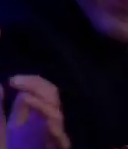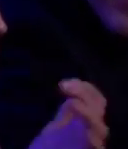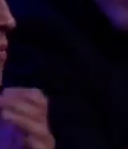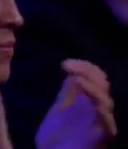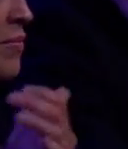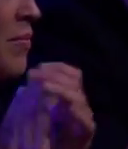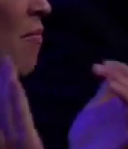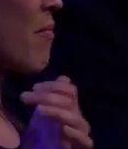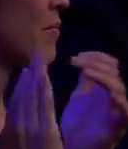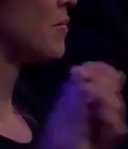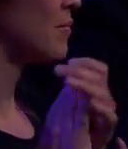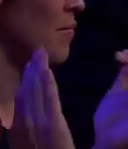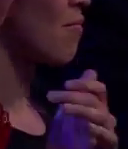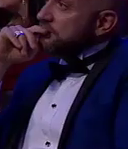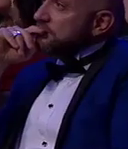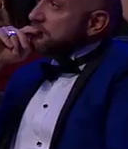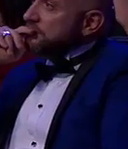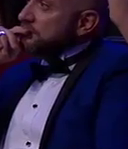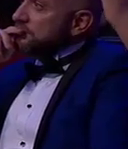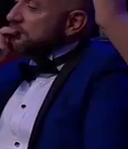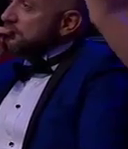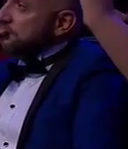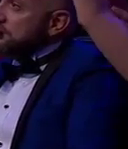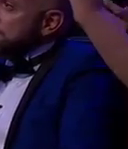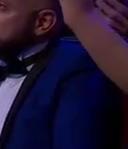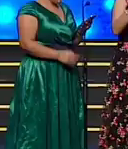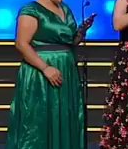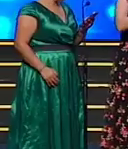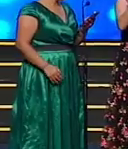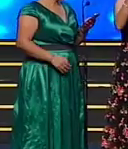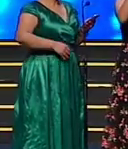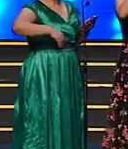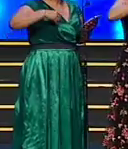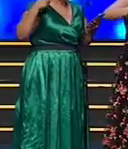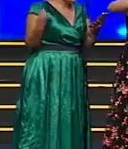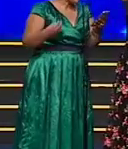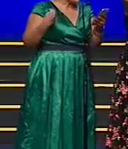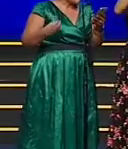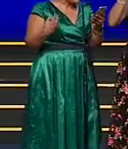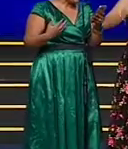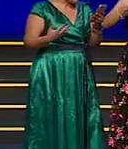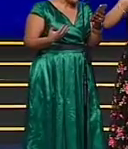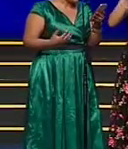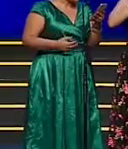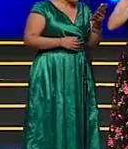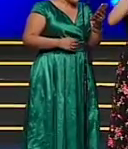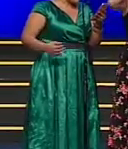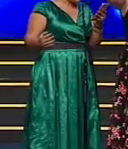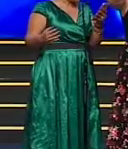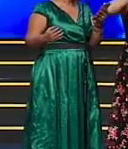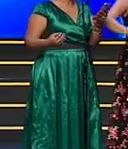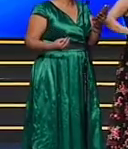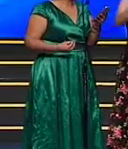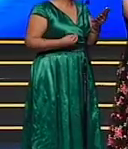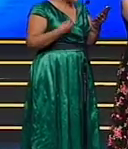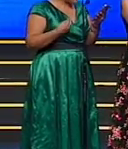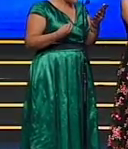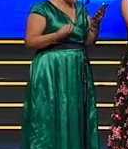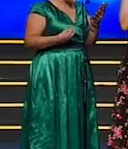muchas gracias a todas las personas Que con su